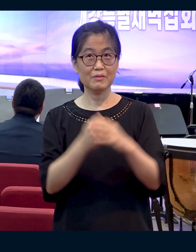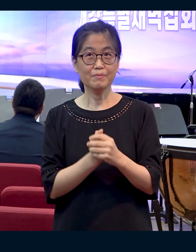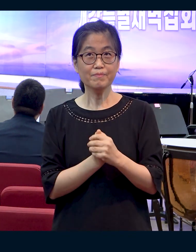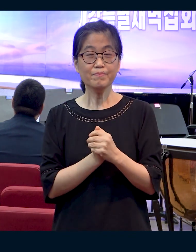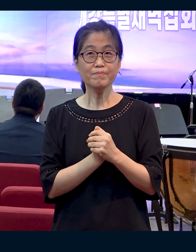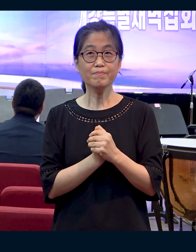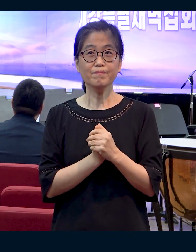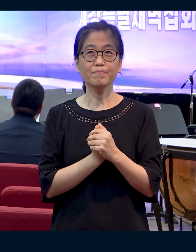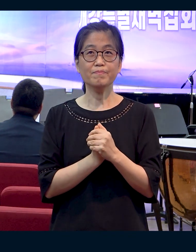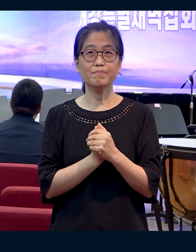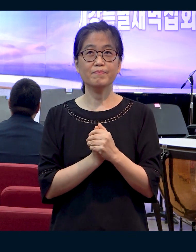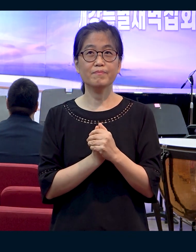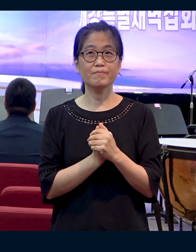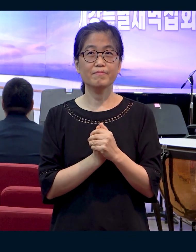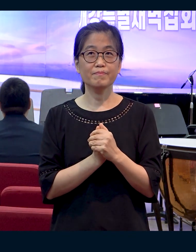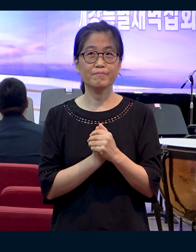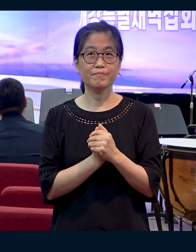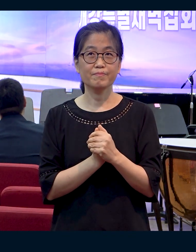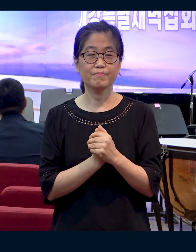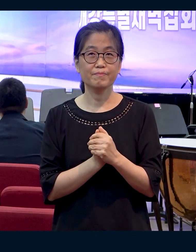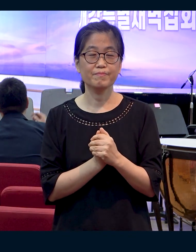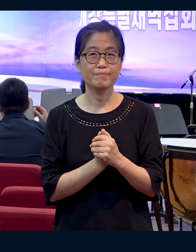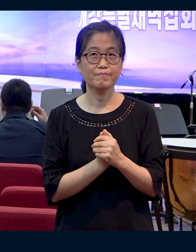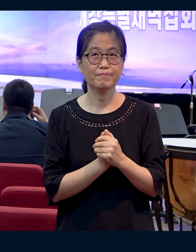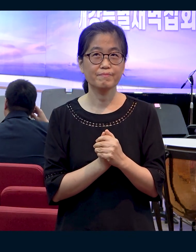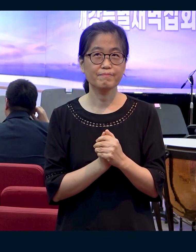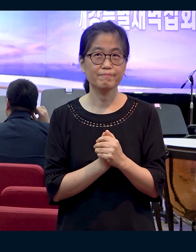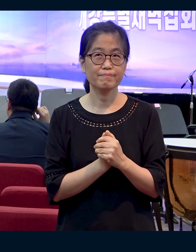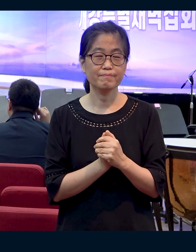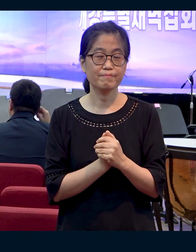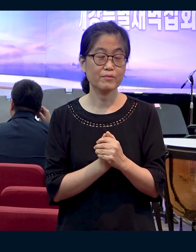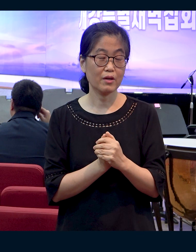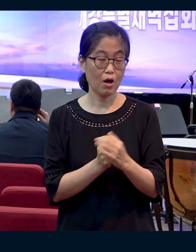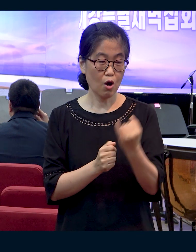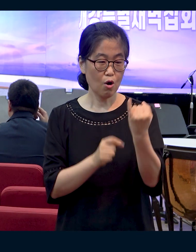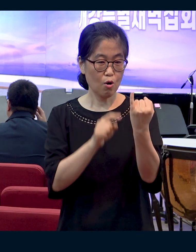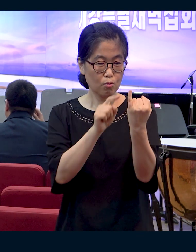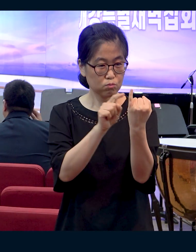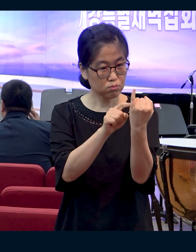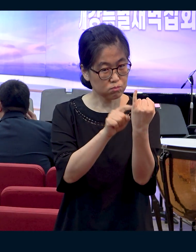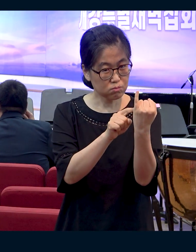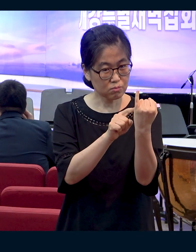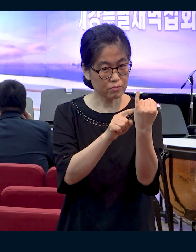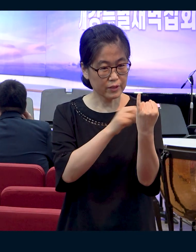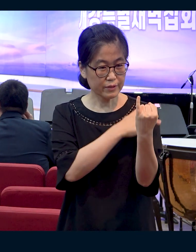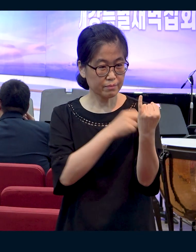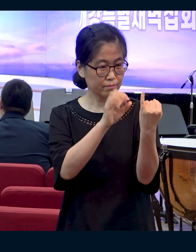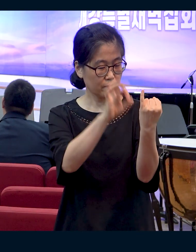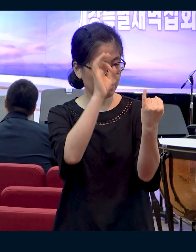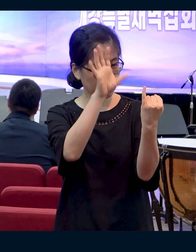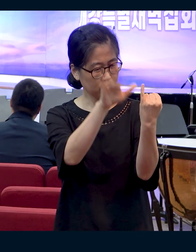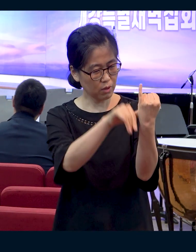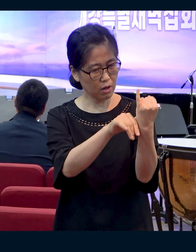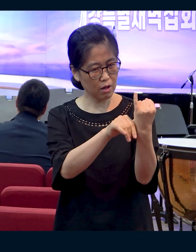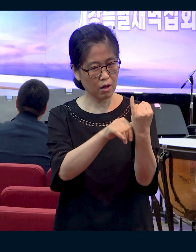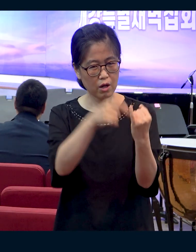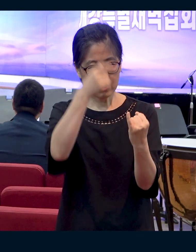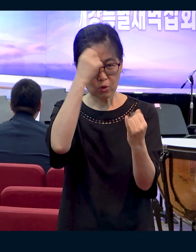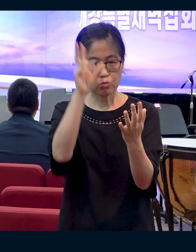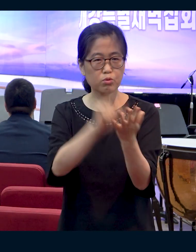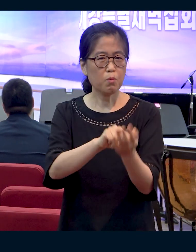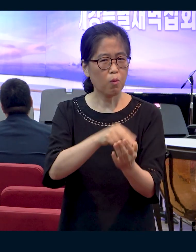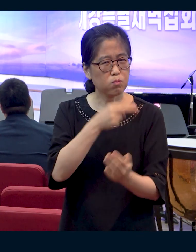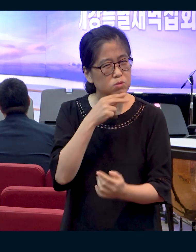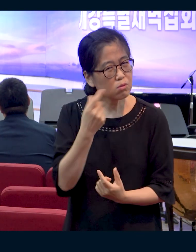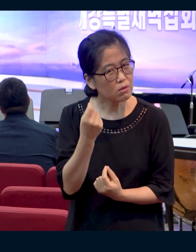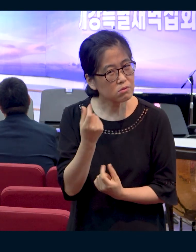가니까, 그러니까 이게 뭐 이런 사람은 진짜 기도할 거리가 있겠나 싶을 정도로. 그런데 이분이